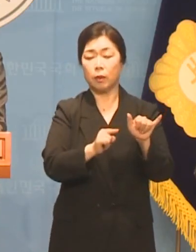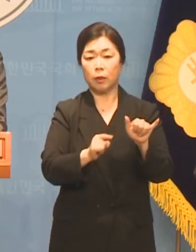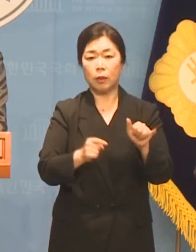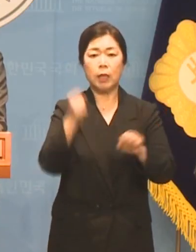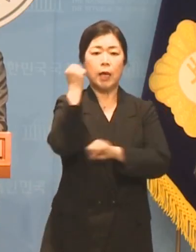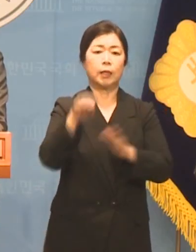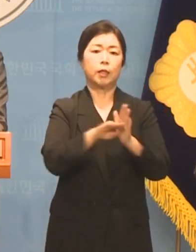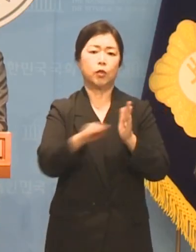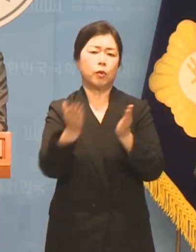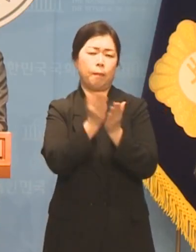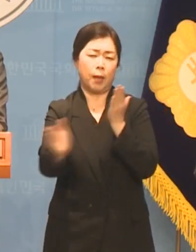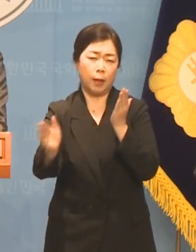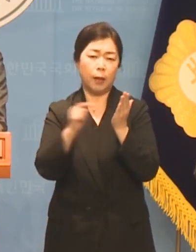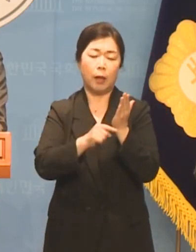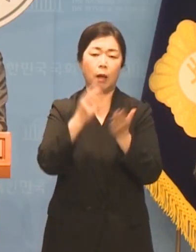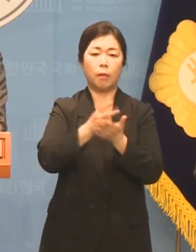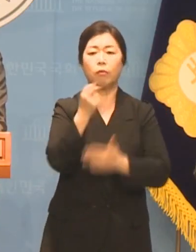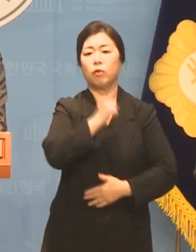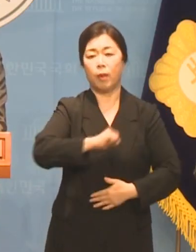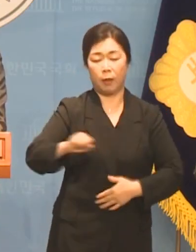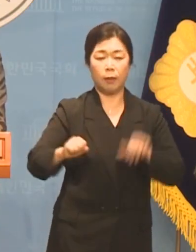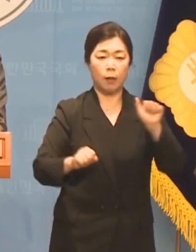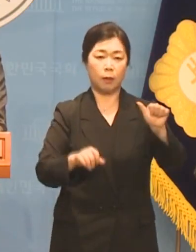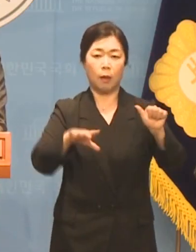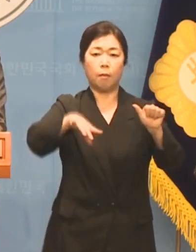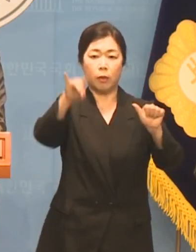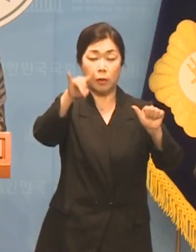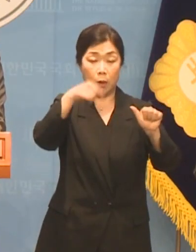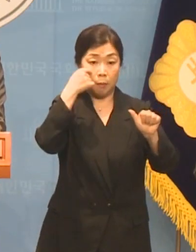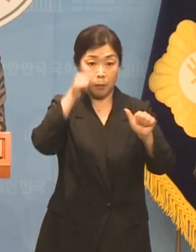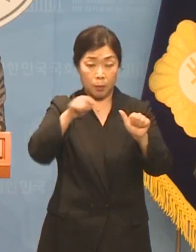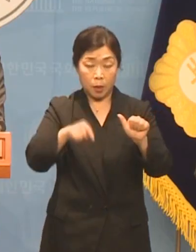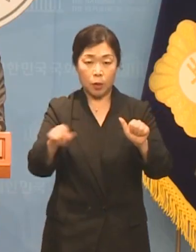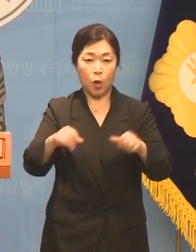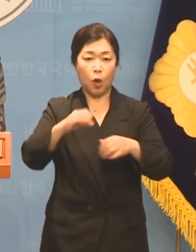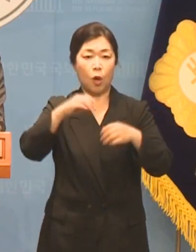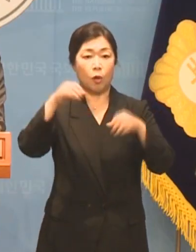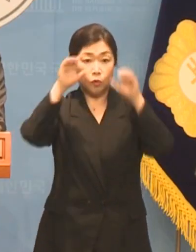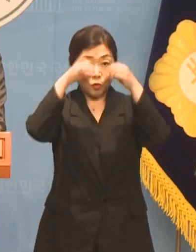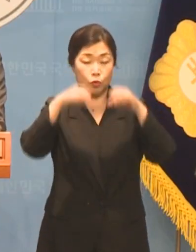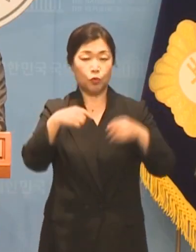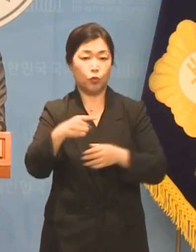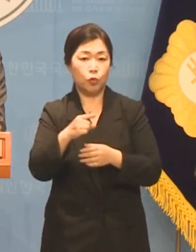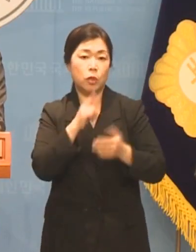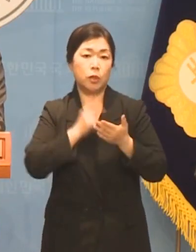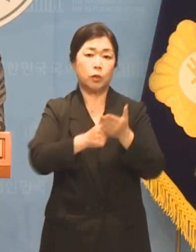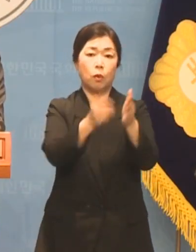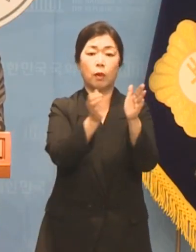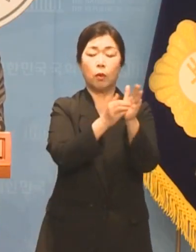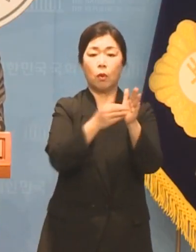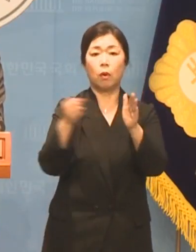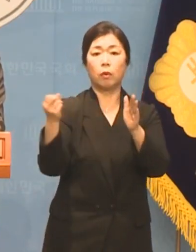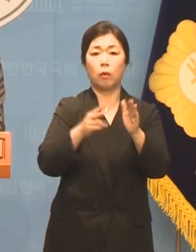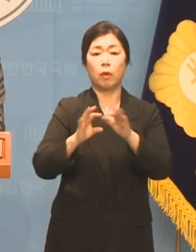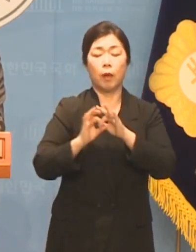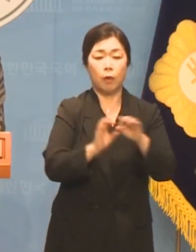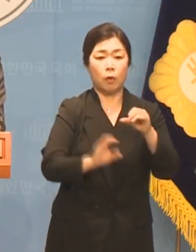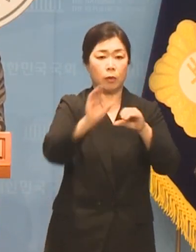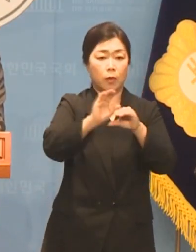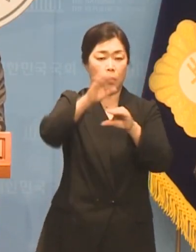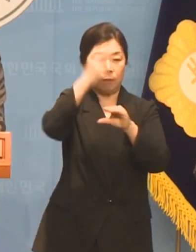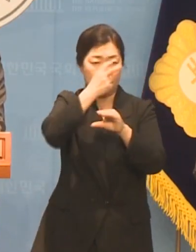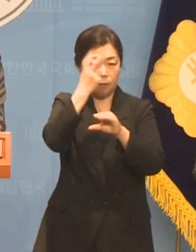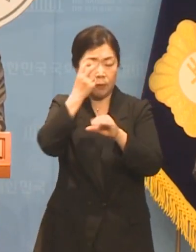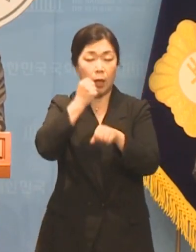가이드라인을 심각하게 위반한 5개 영상을 우선적으로 구글에 신고 조치하였으며 지속해서 추가 모니터링을